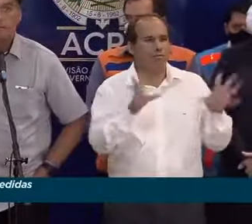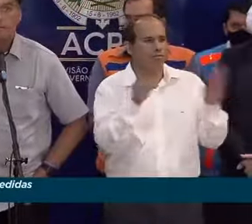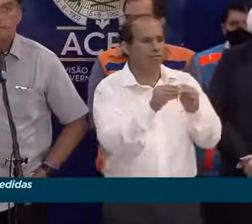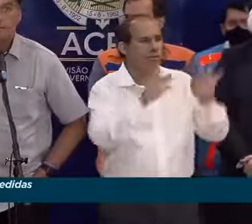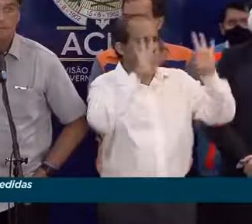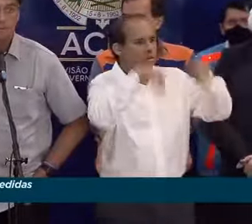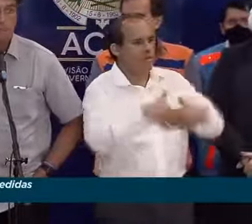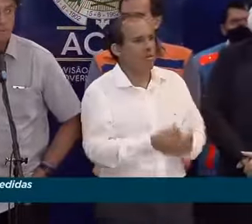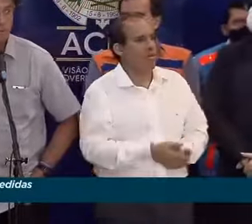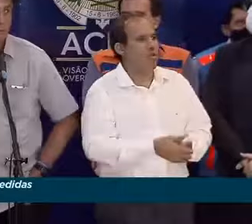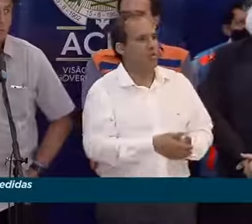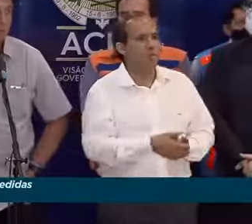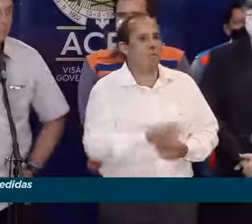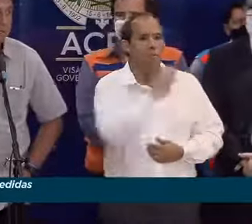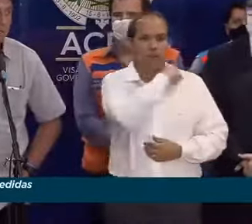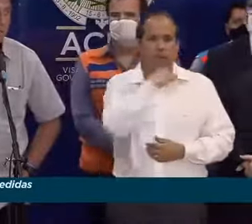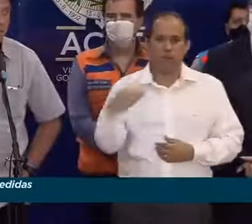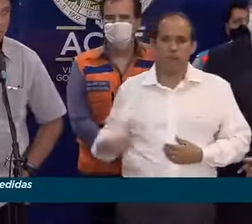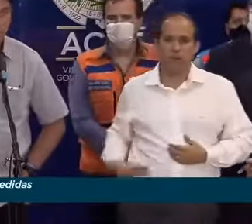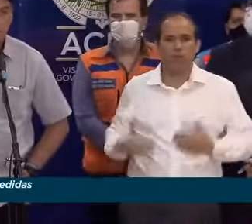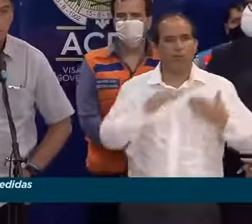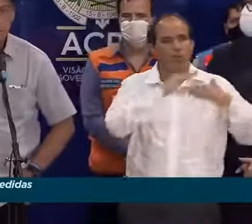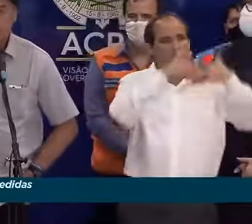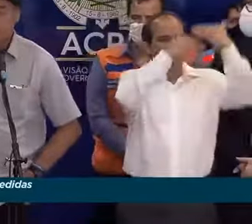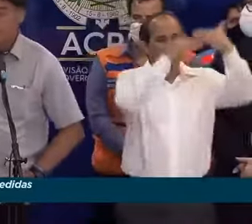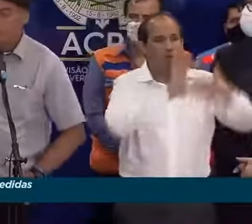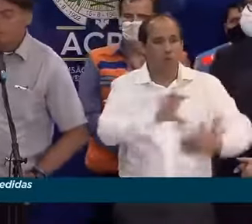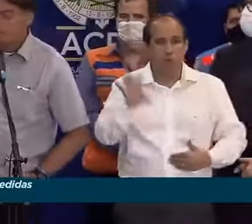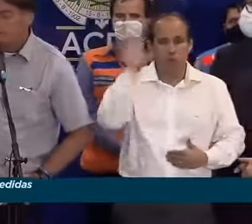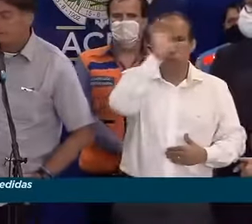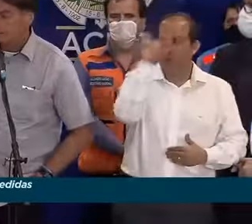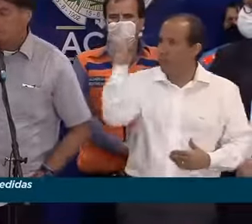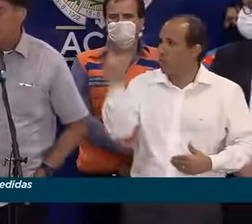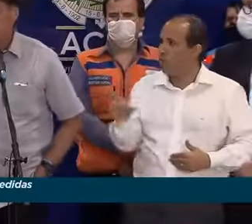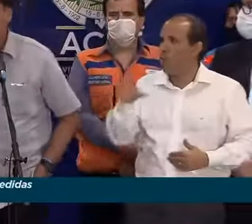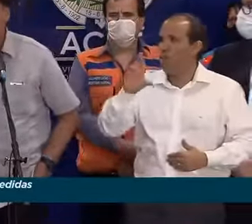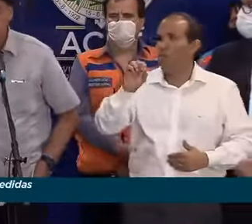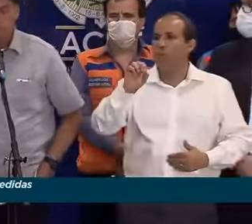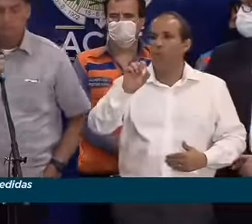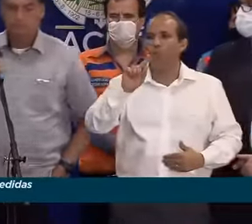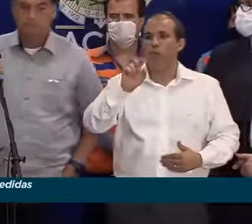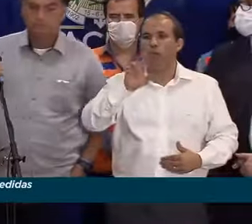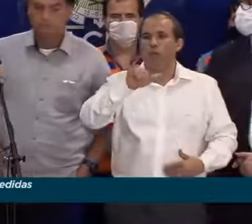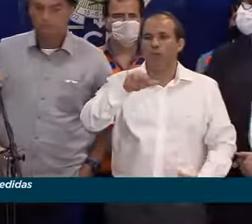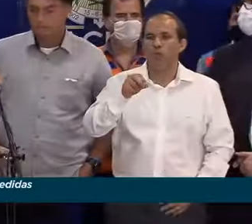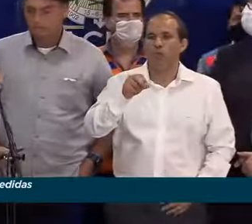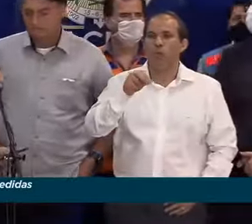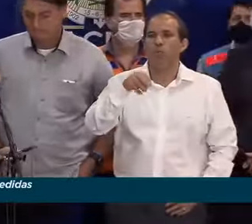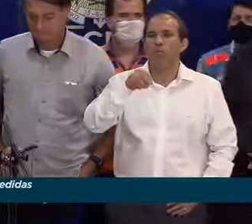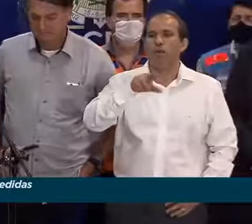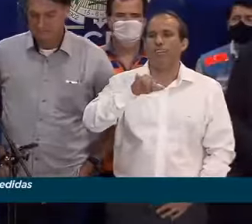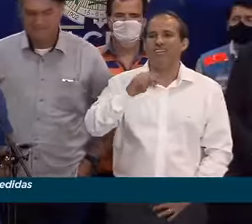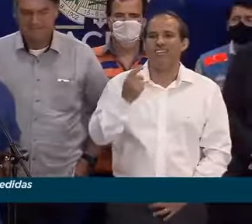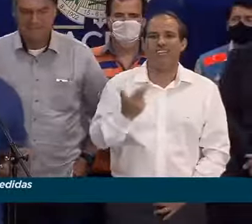Encerrando, o nosso ministro do Desenvolvimento Regional, Rogério Marinho. Mais baixinho.